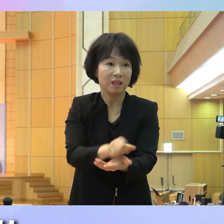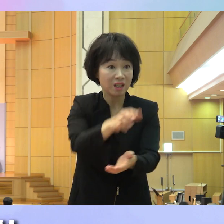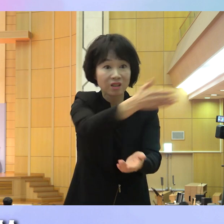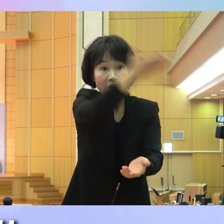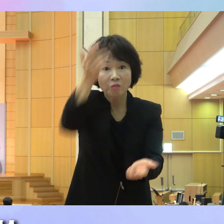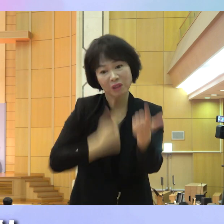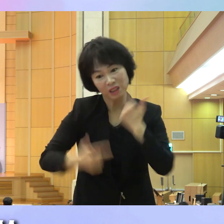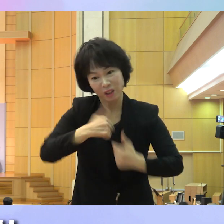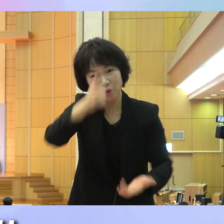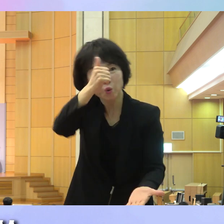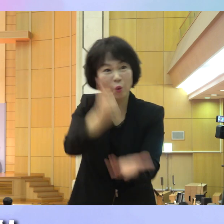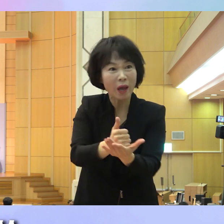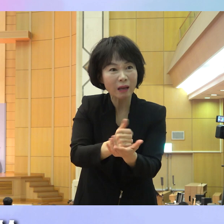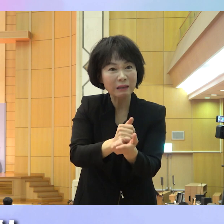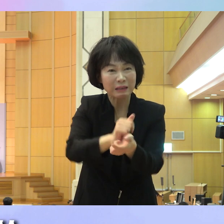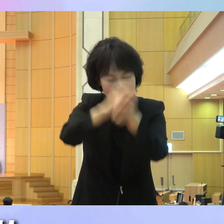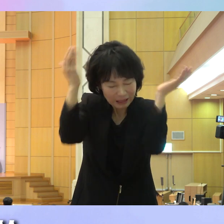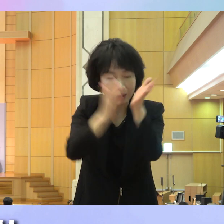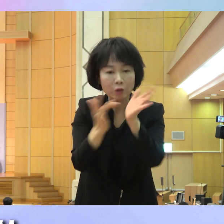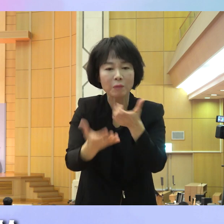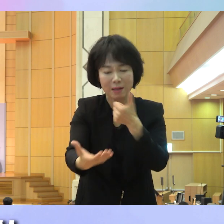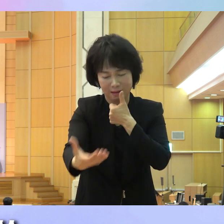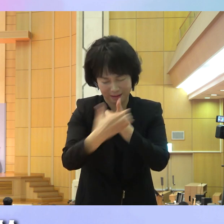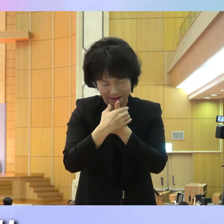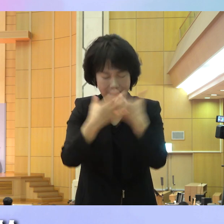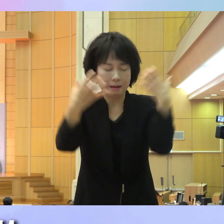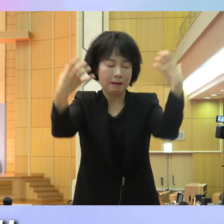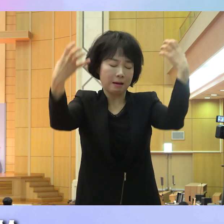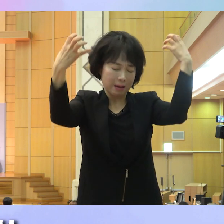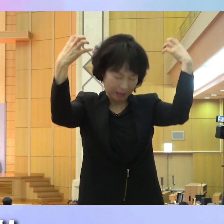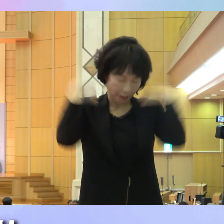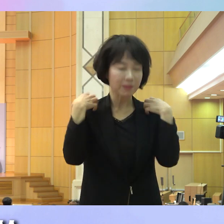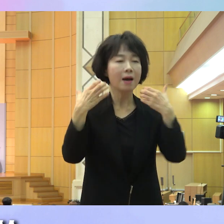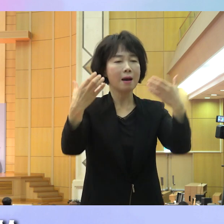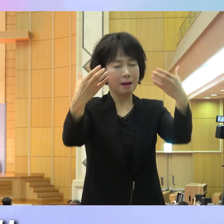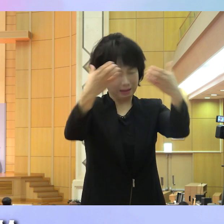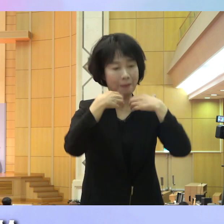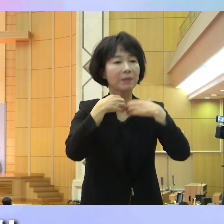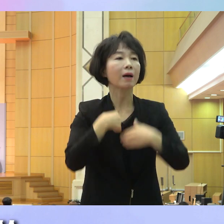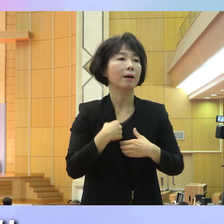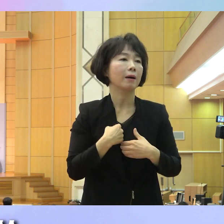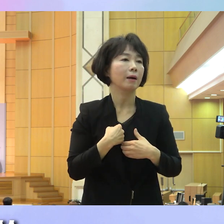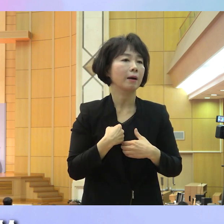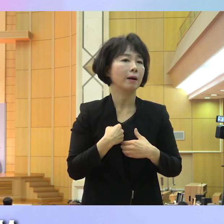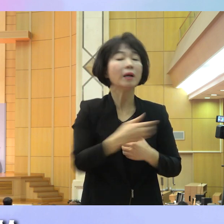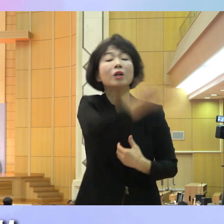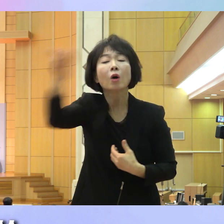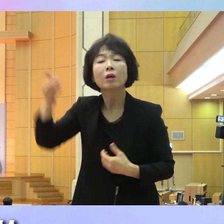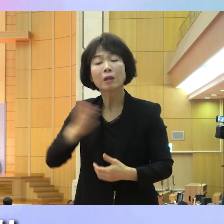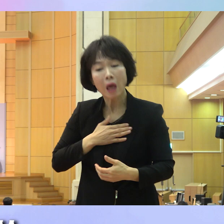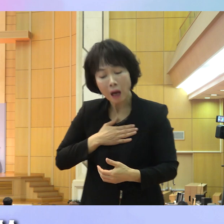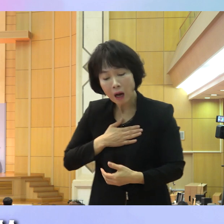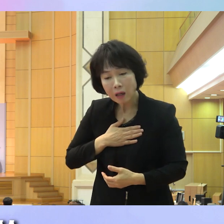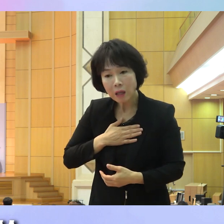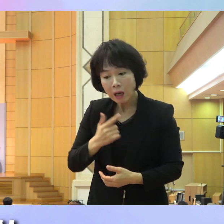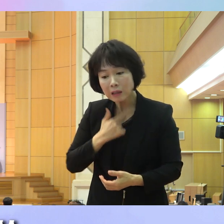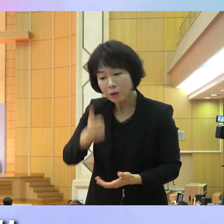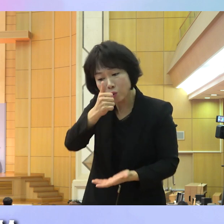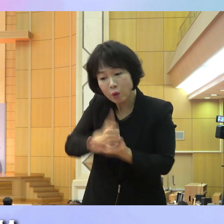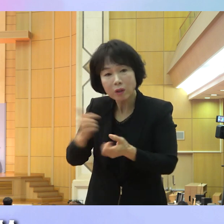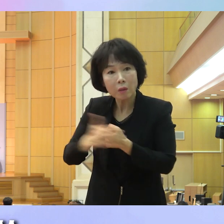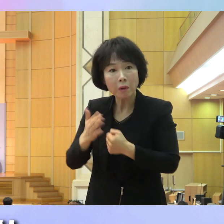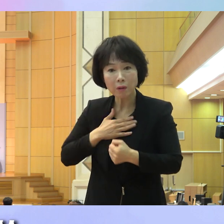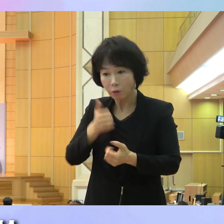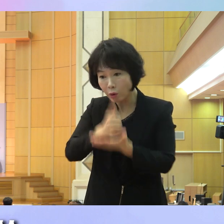지은 죄의 싹슨 사망, 내가 죄를 지어서 죄값으로 내가 죽어야 할